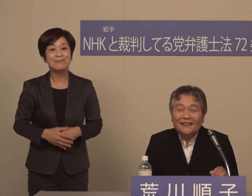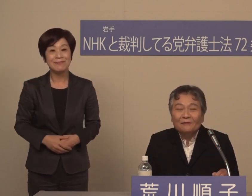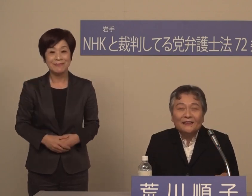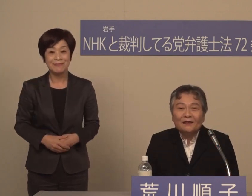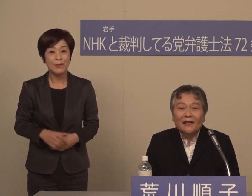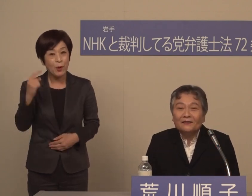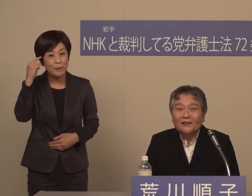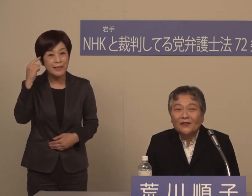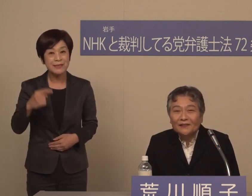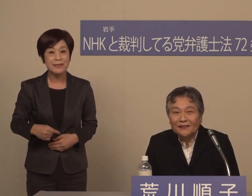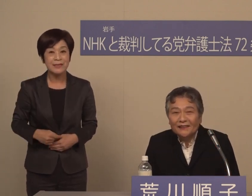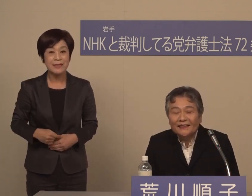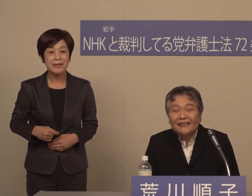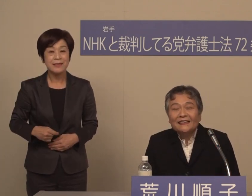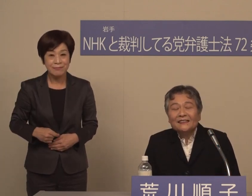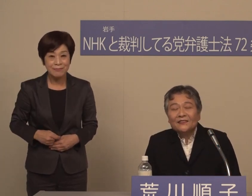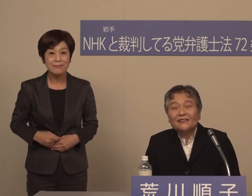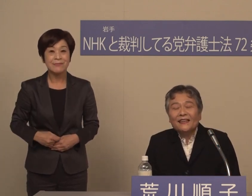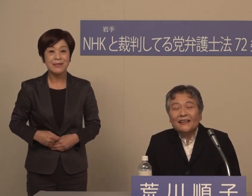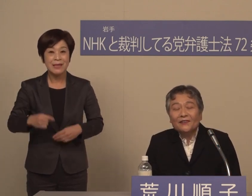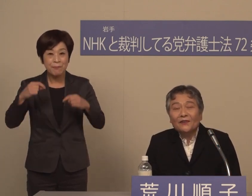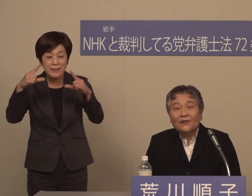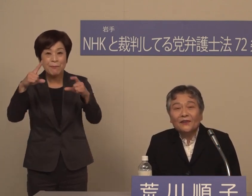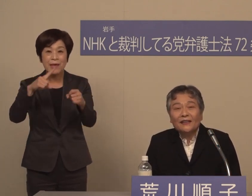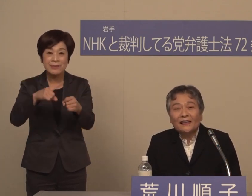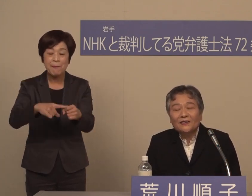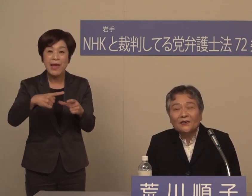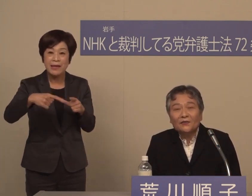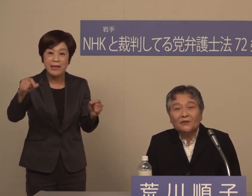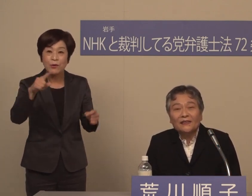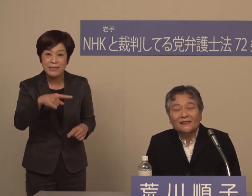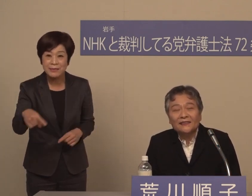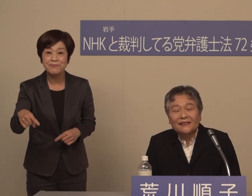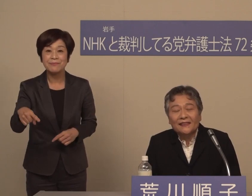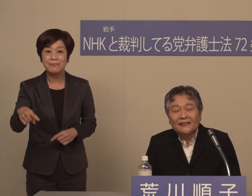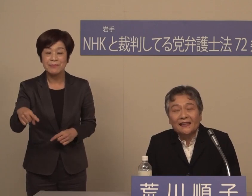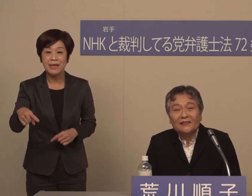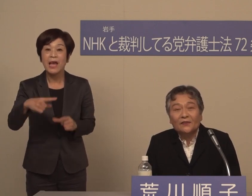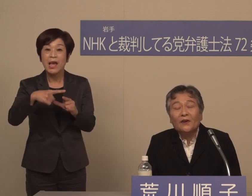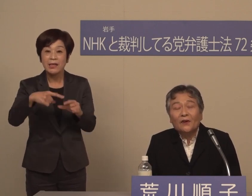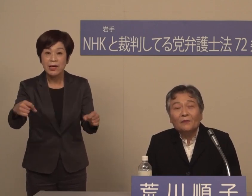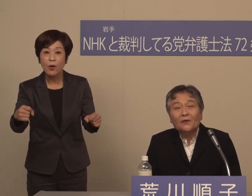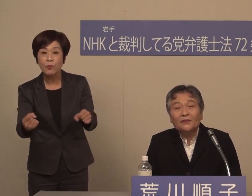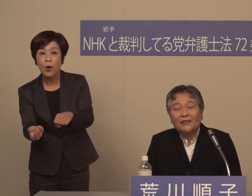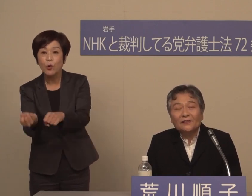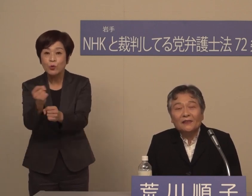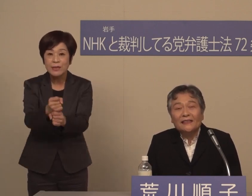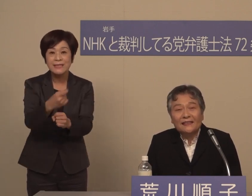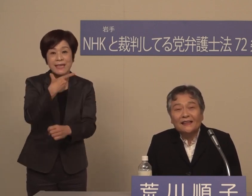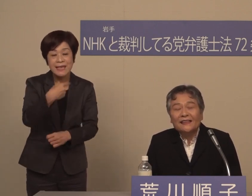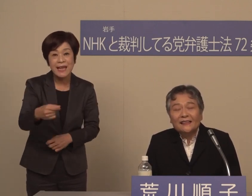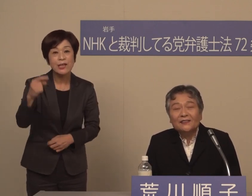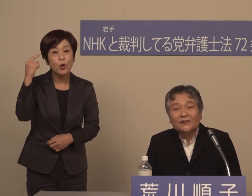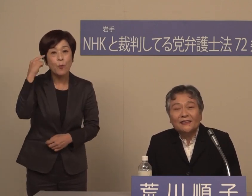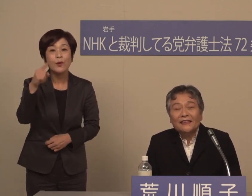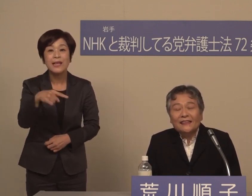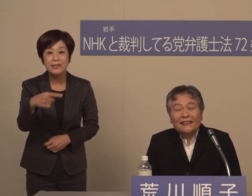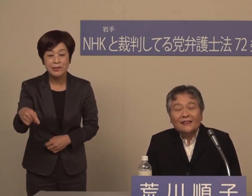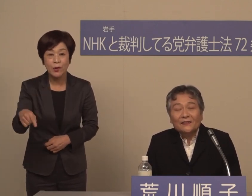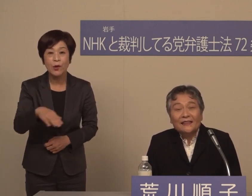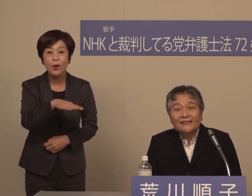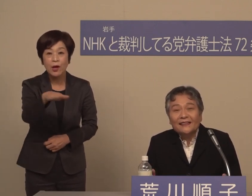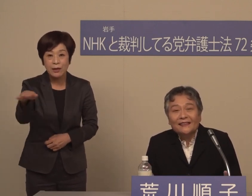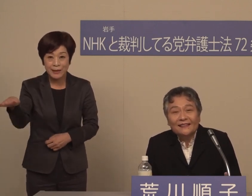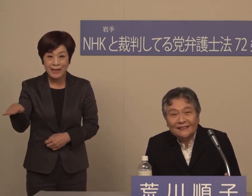ます目覚めある日本にそしてあのこれから日本を復活させたいと思っているみなさん一緒に